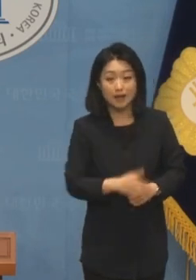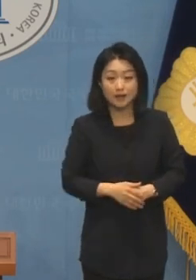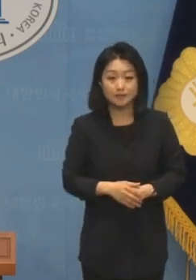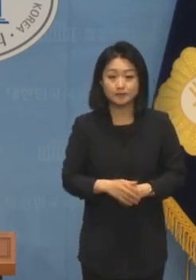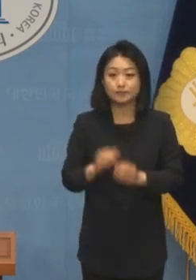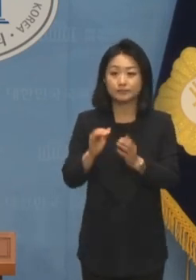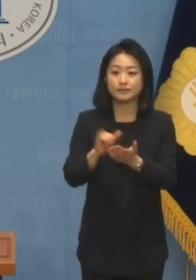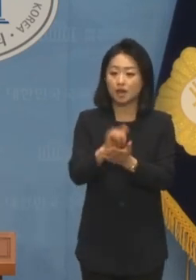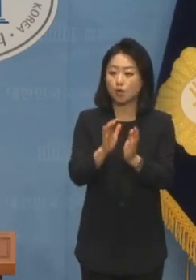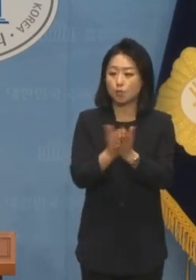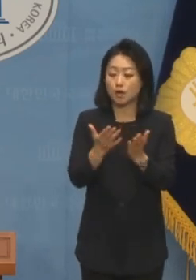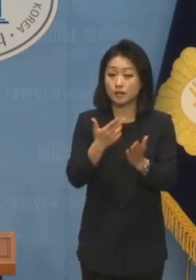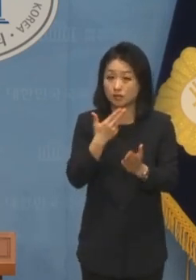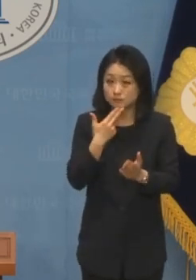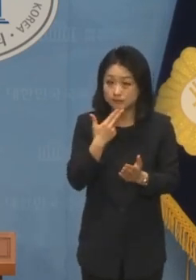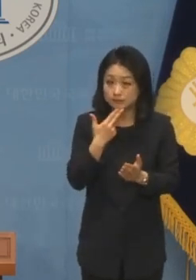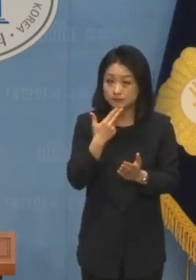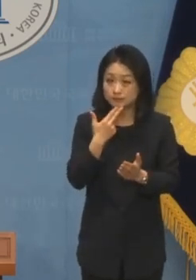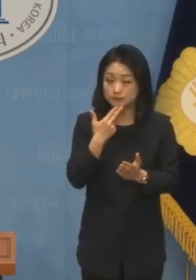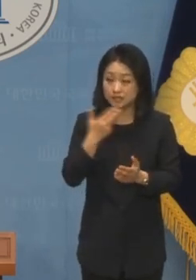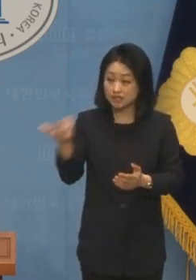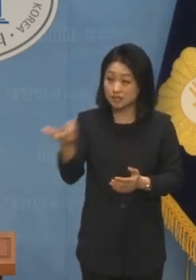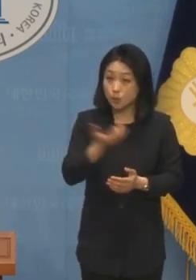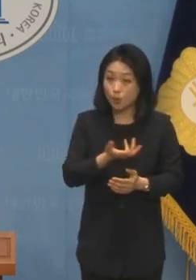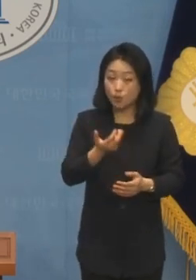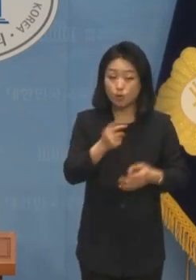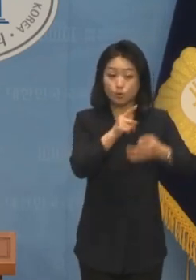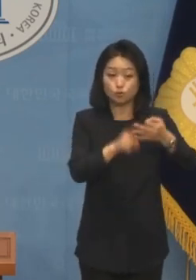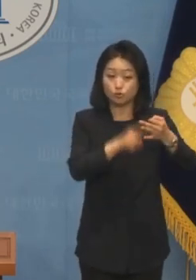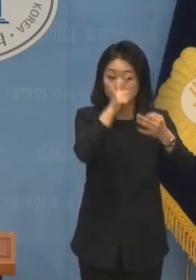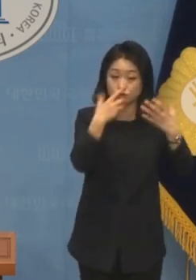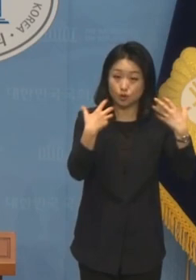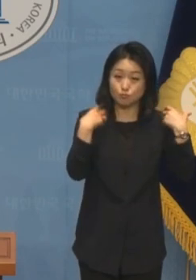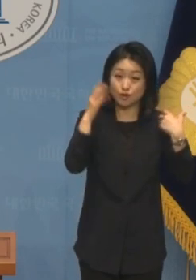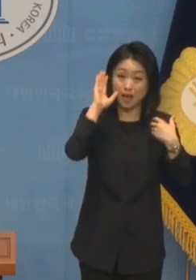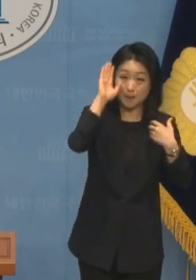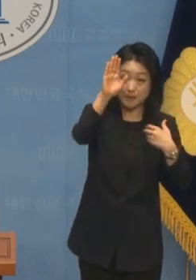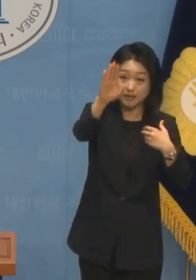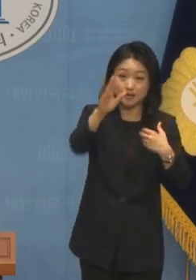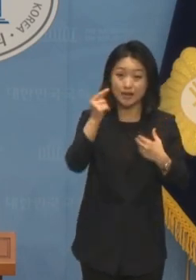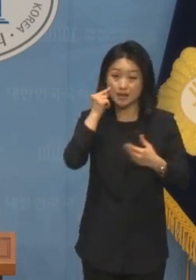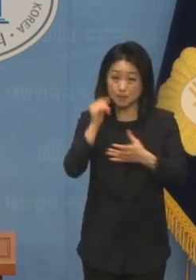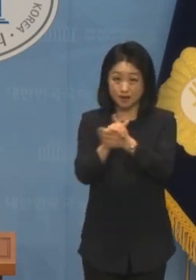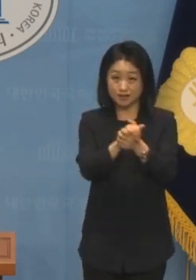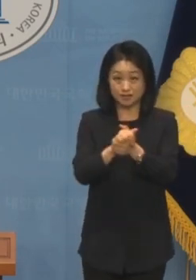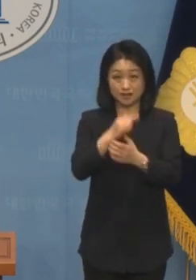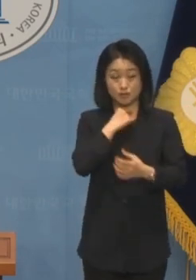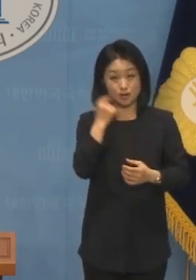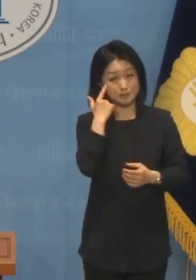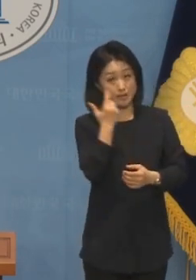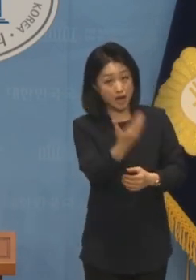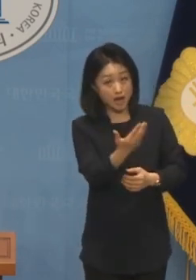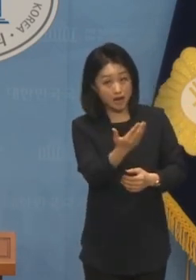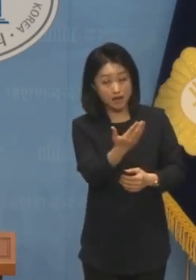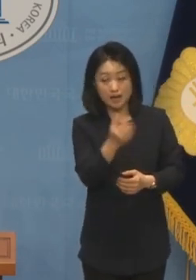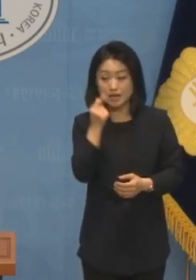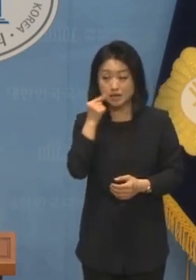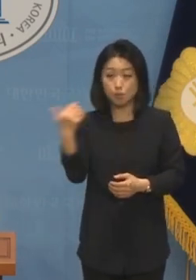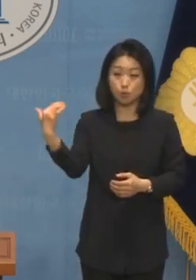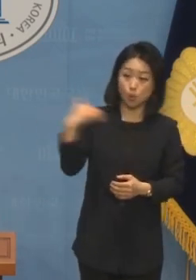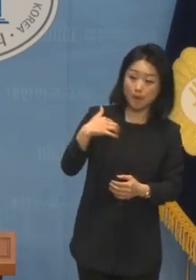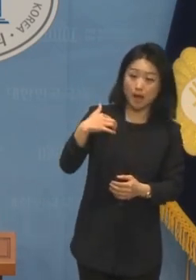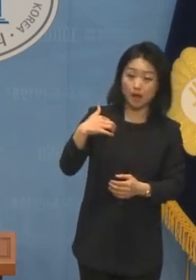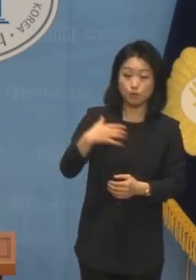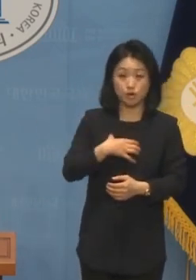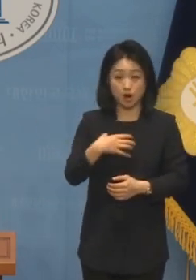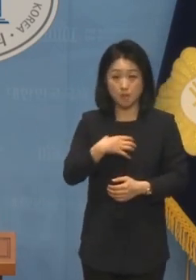여건 없는 이동이 윤석열 정부가 주장하는 미래지향적 한일 관계입니까? 일본의 도발이 계속되고